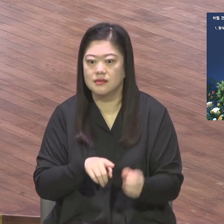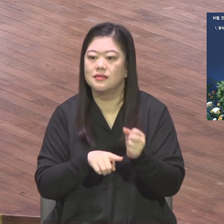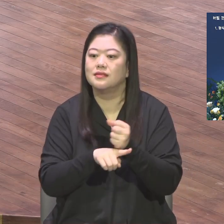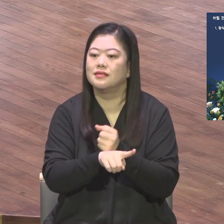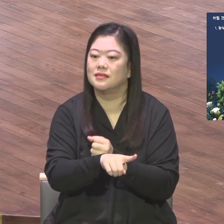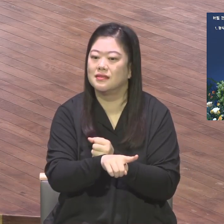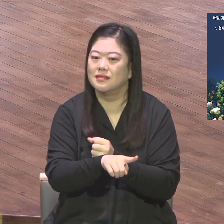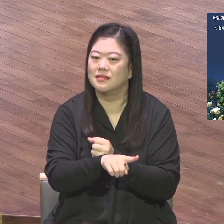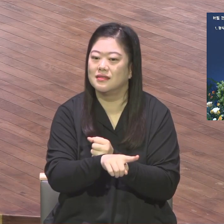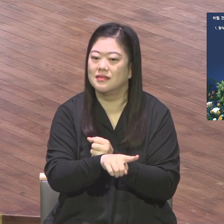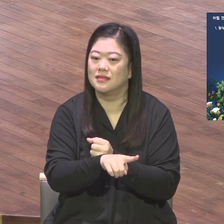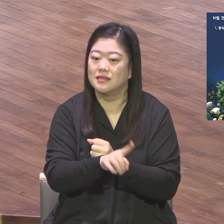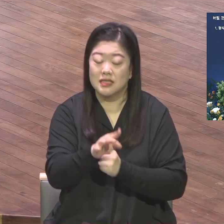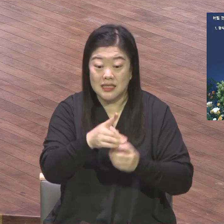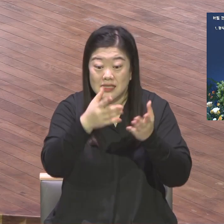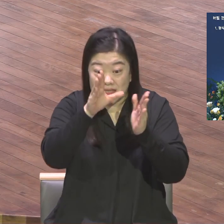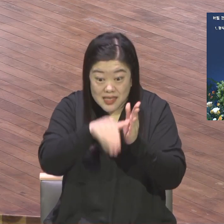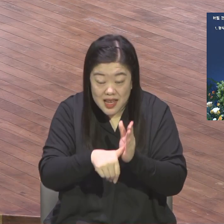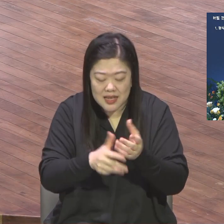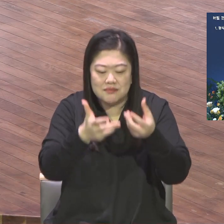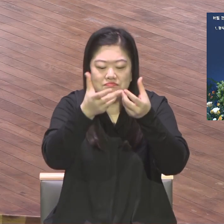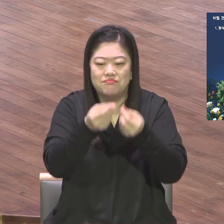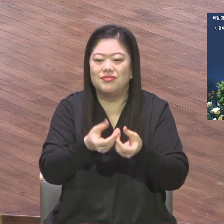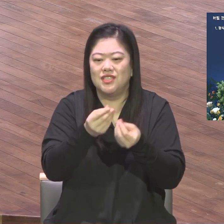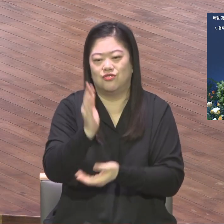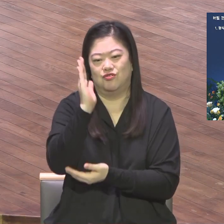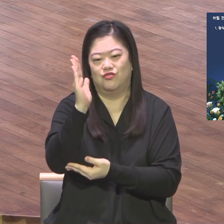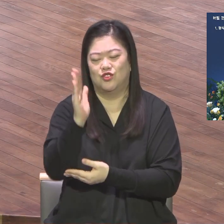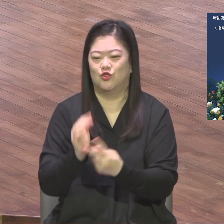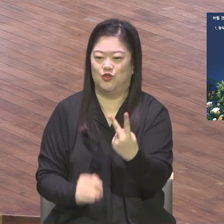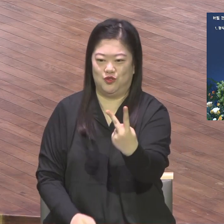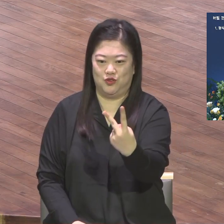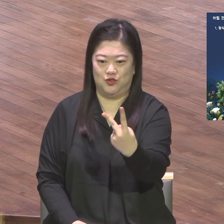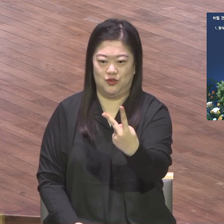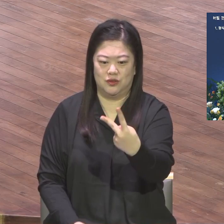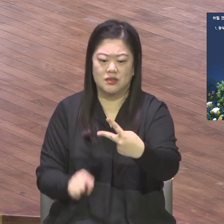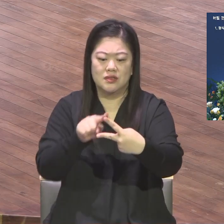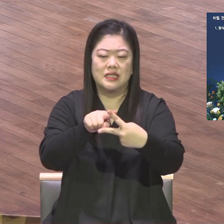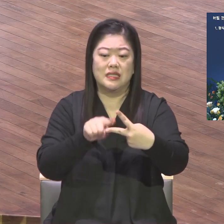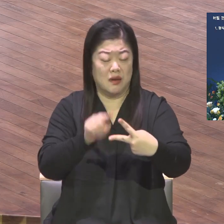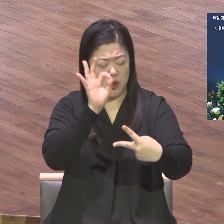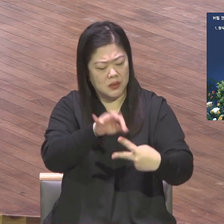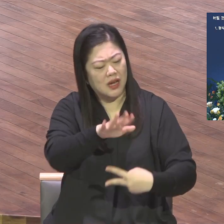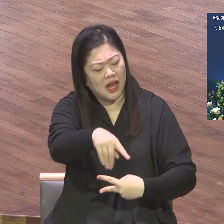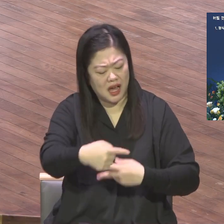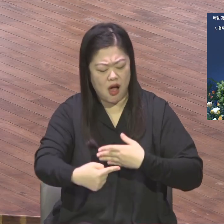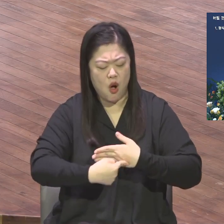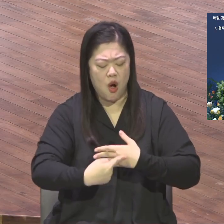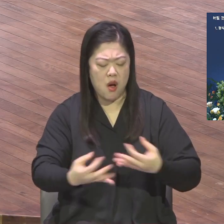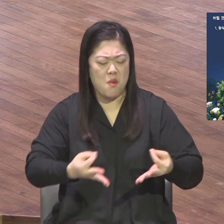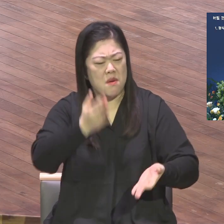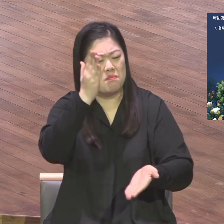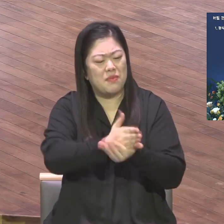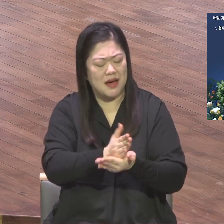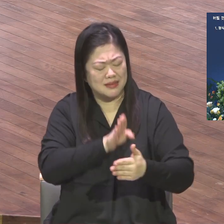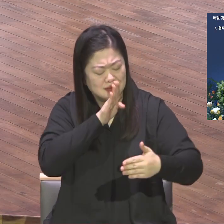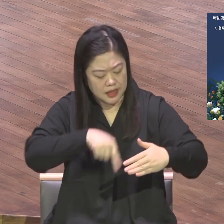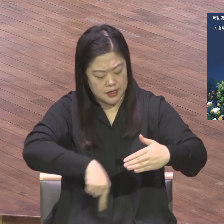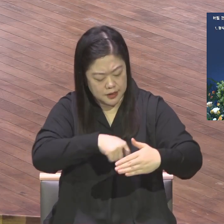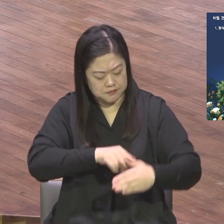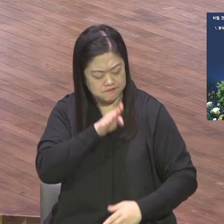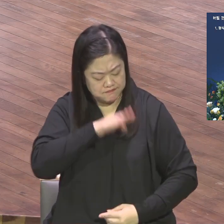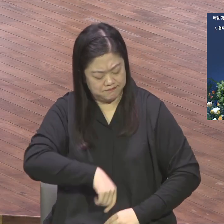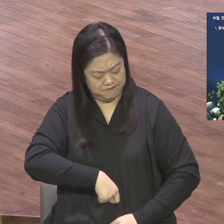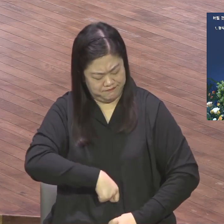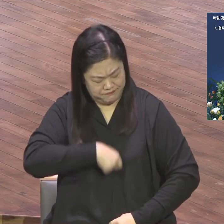그러시면서 두 가지 비유를 들어서 형식적인 종교생활에서 완전히 벗어났어. 날마다 새로운